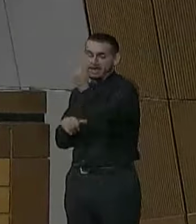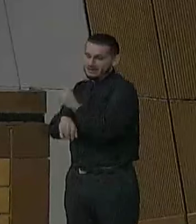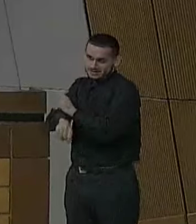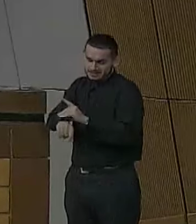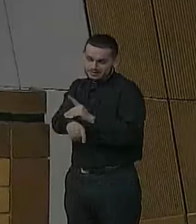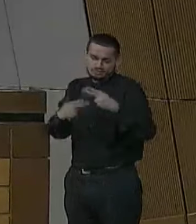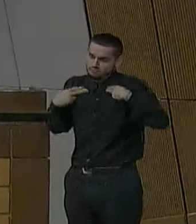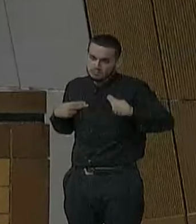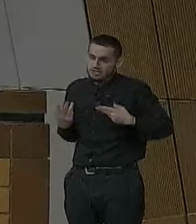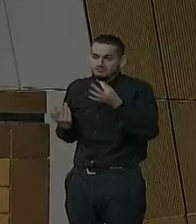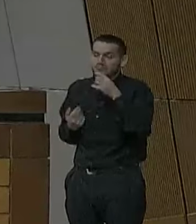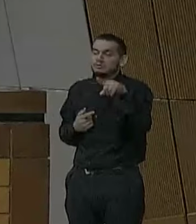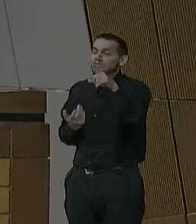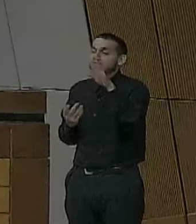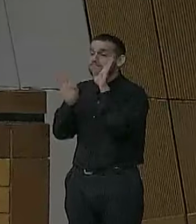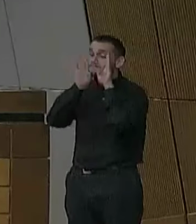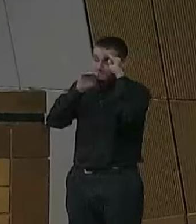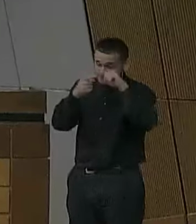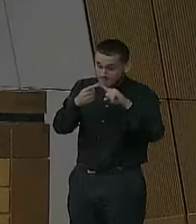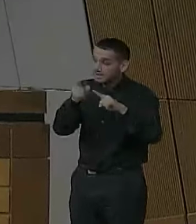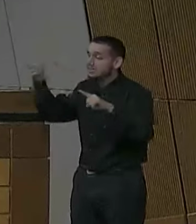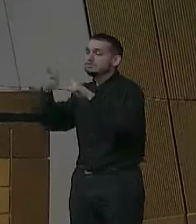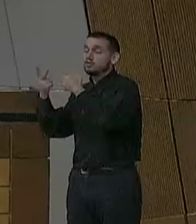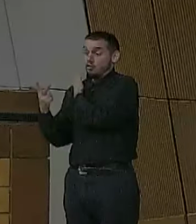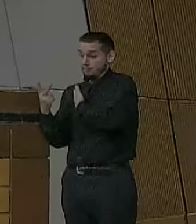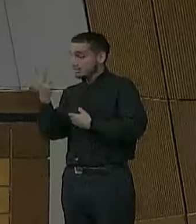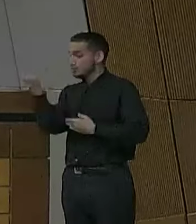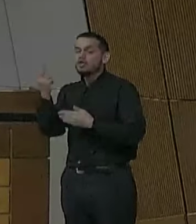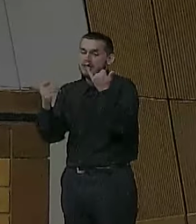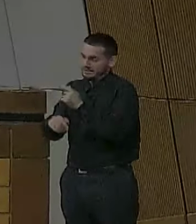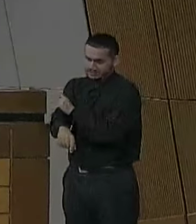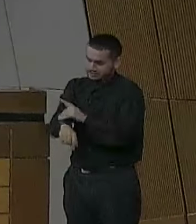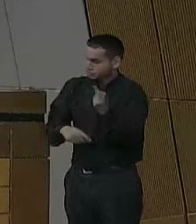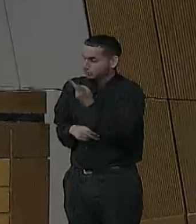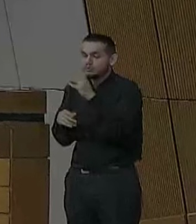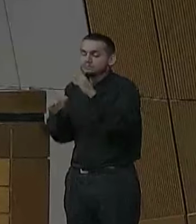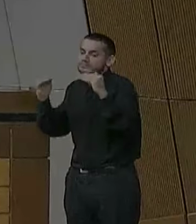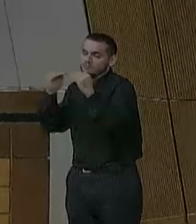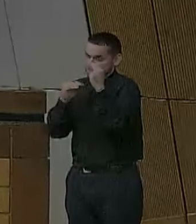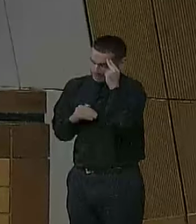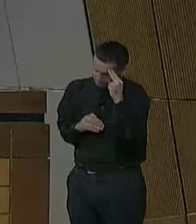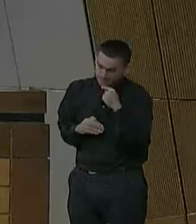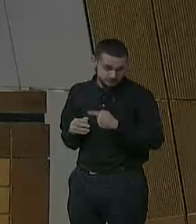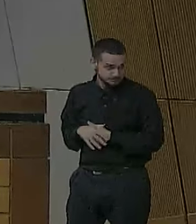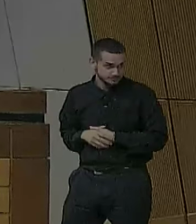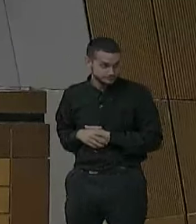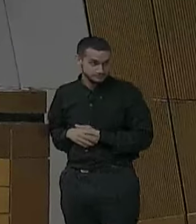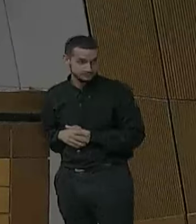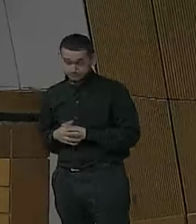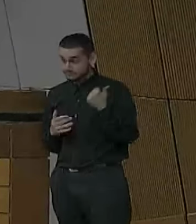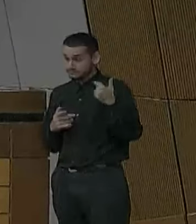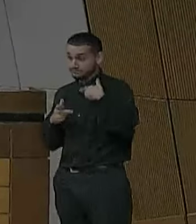que ser en lo privado y en lo público también, y eso es posible. Así que vamos a estar acá, así como